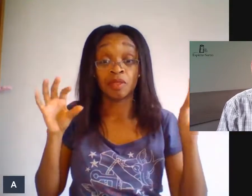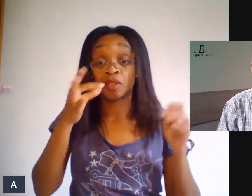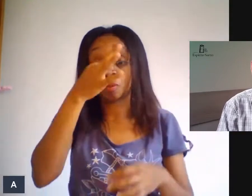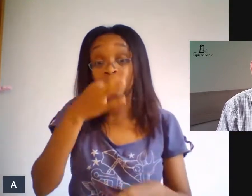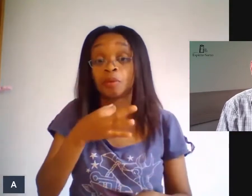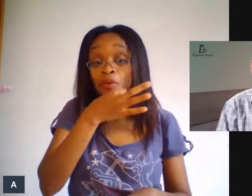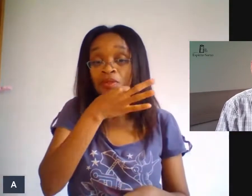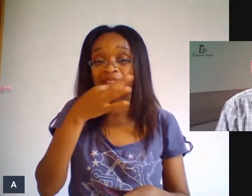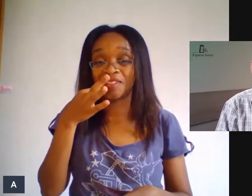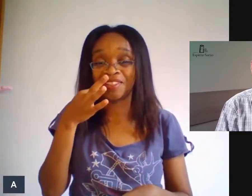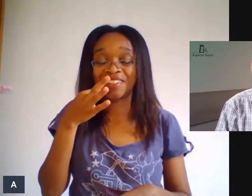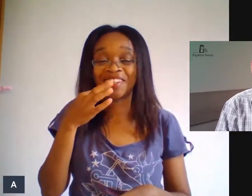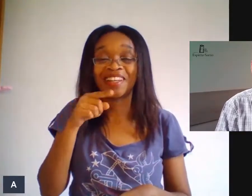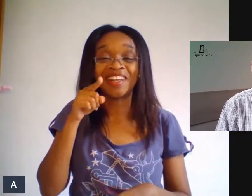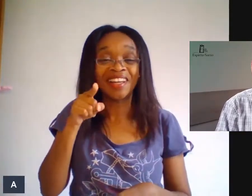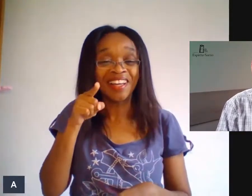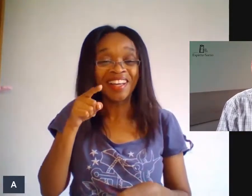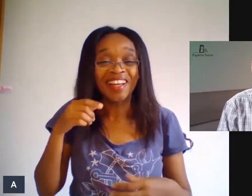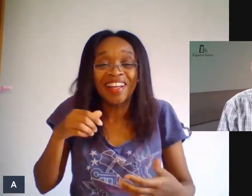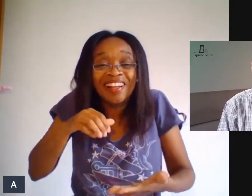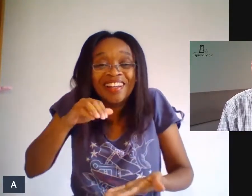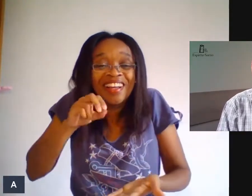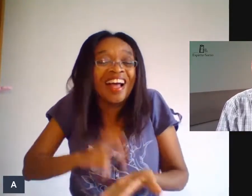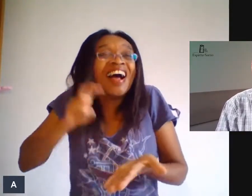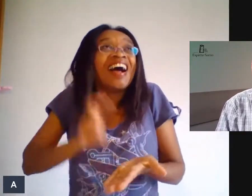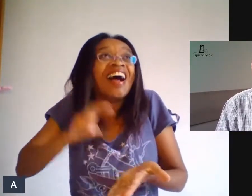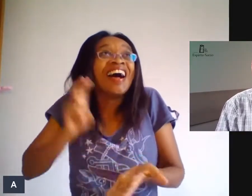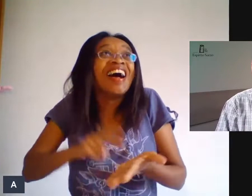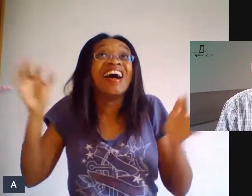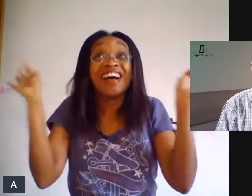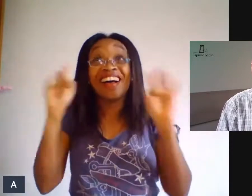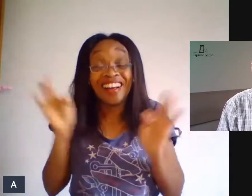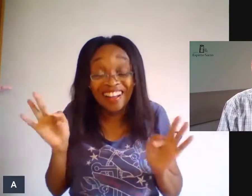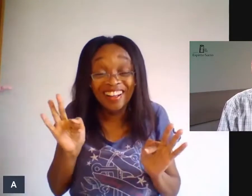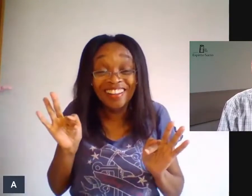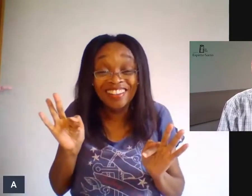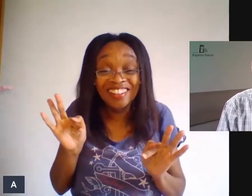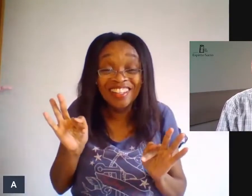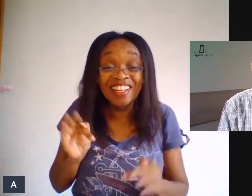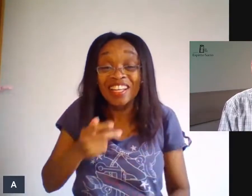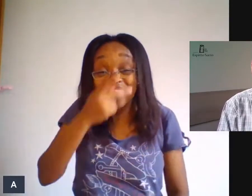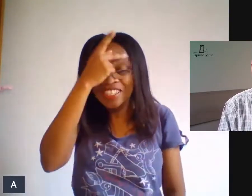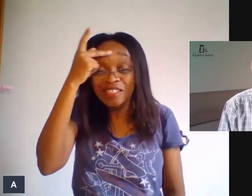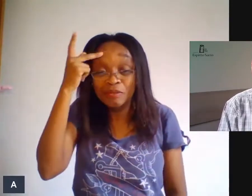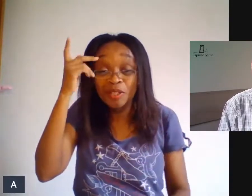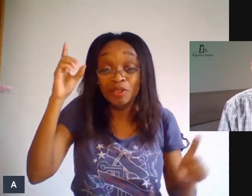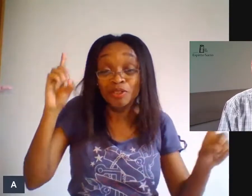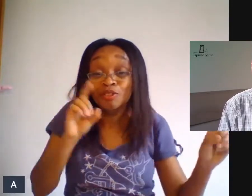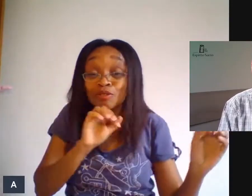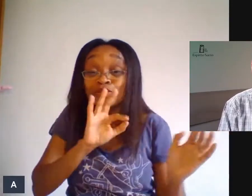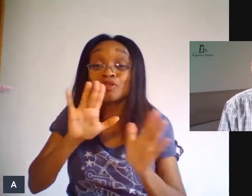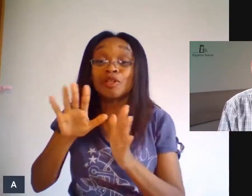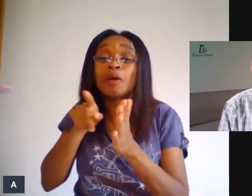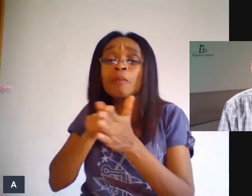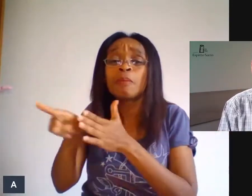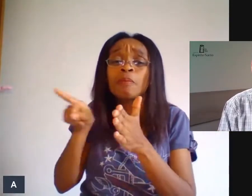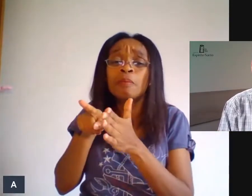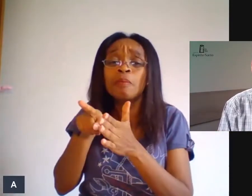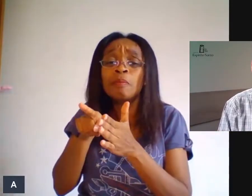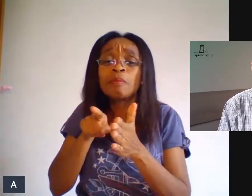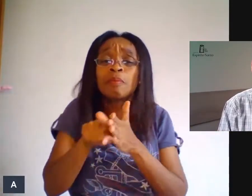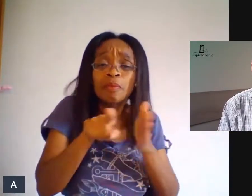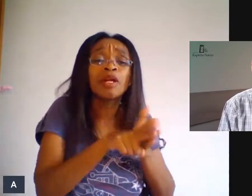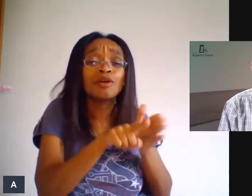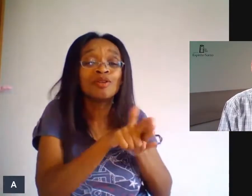do recebimento desta função, as pessoas chegavam para mim e perguntavam, nossa, que